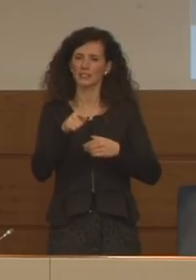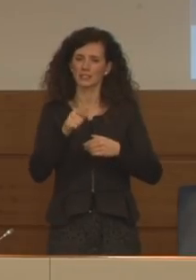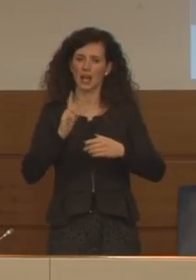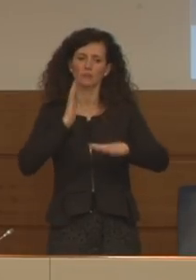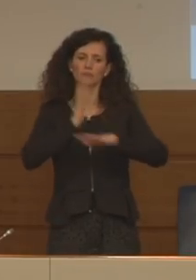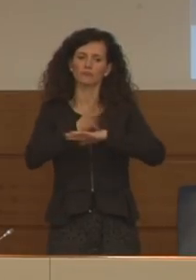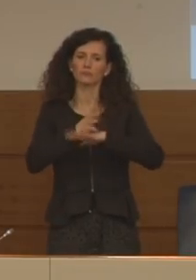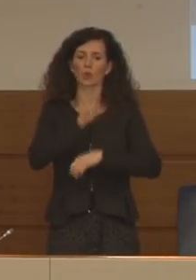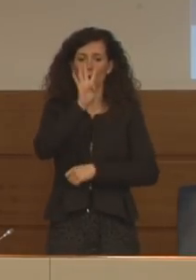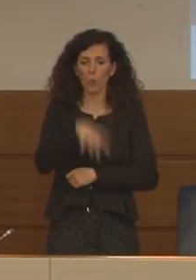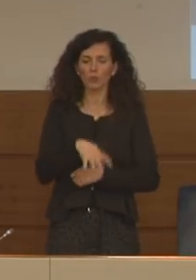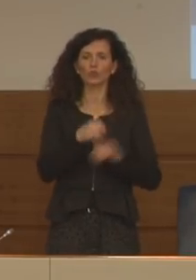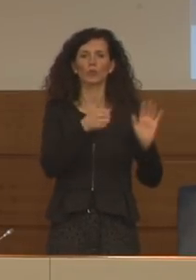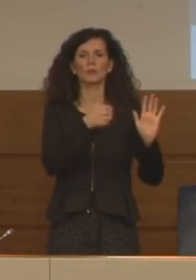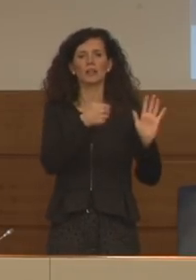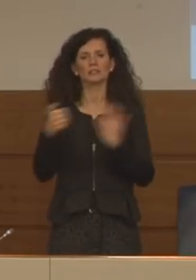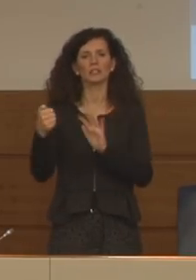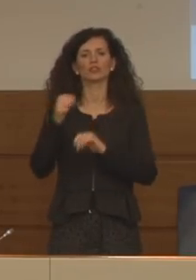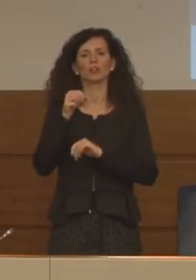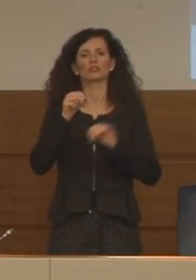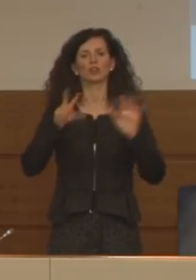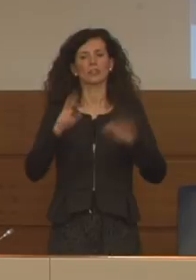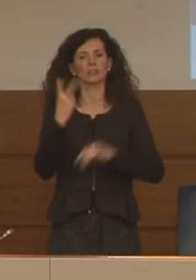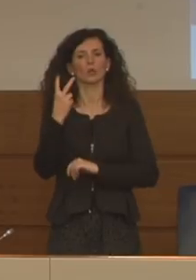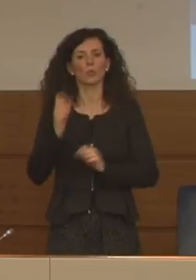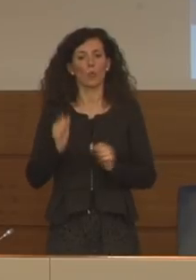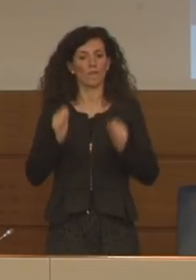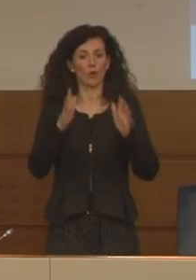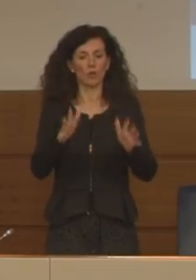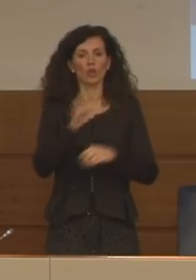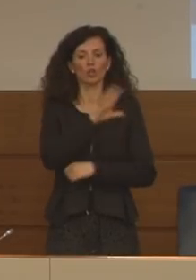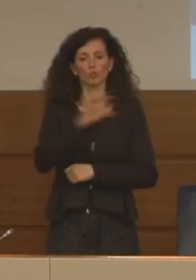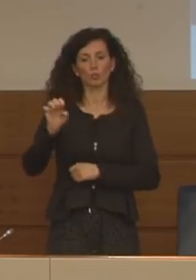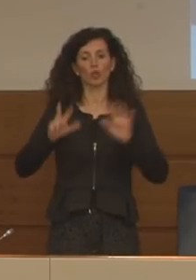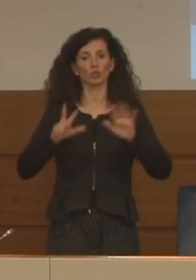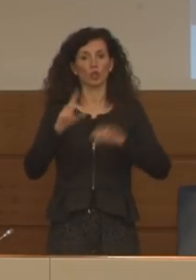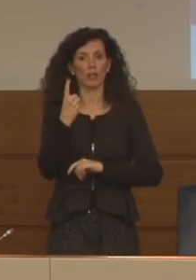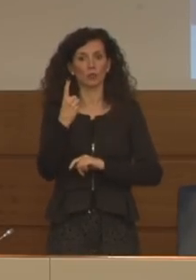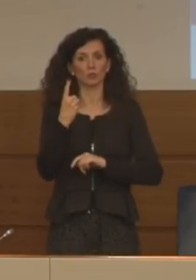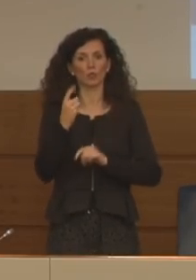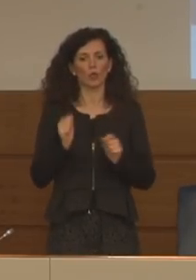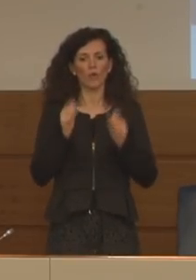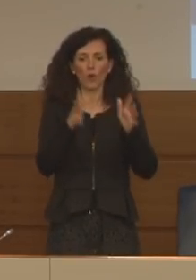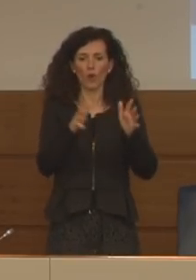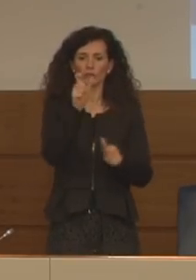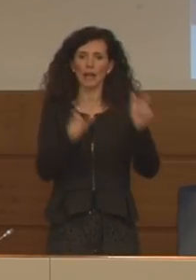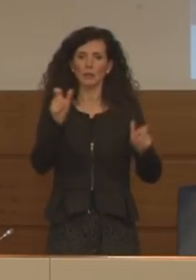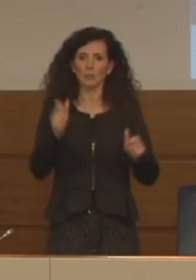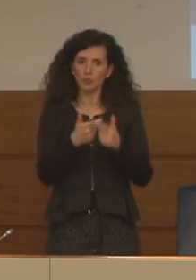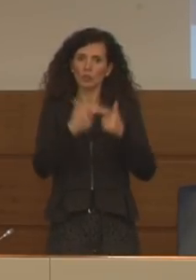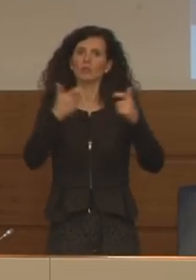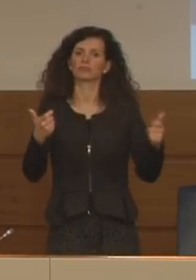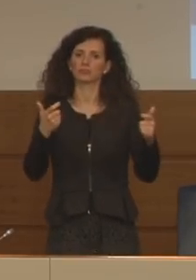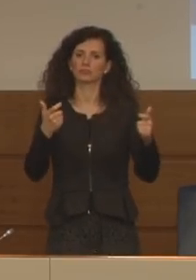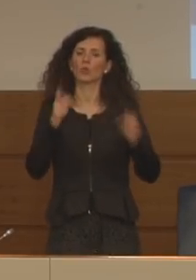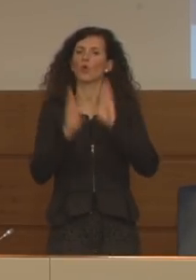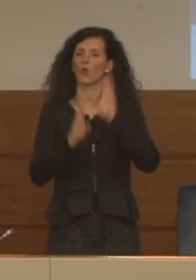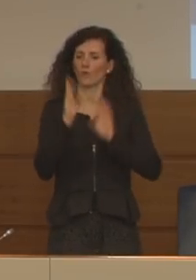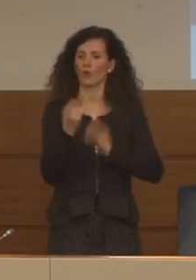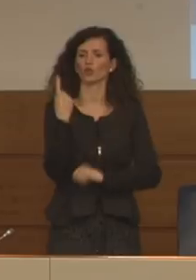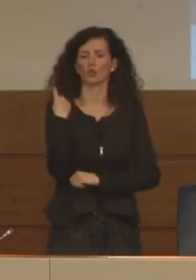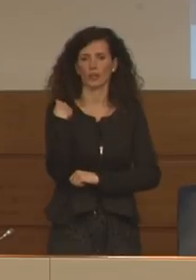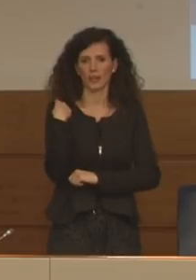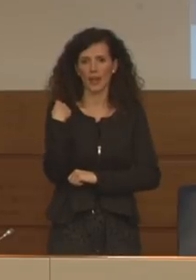di 4.682 volontari e 581 volontari in più rispetto a ieri a cui si aggiungono ovviamente